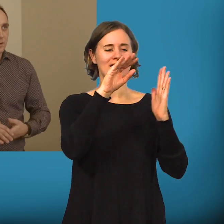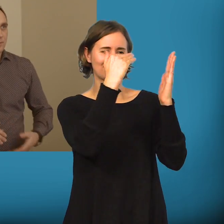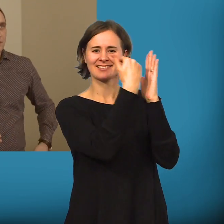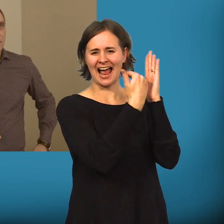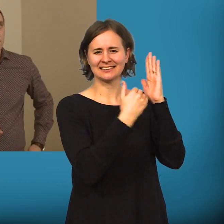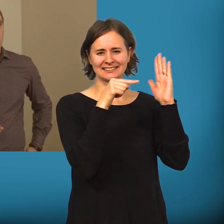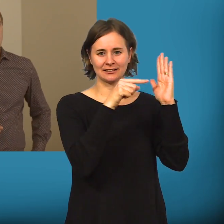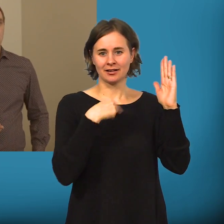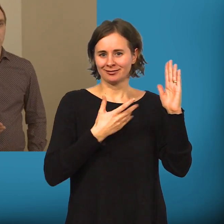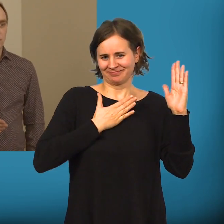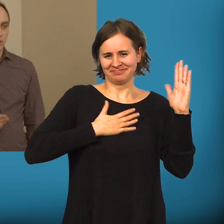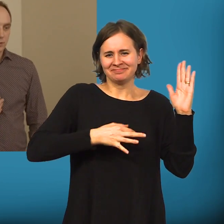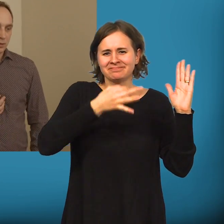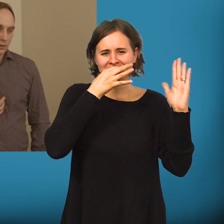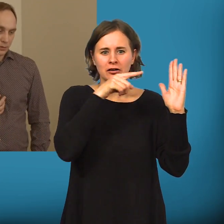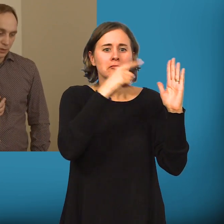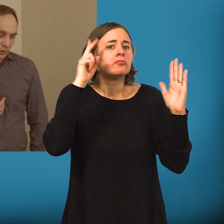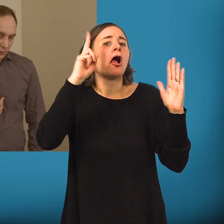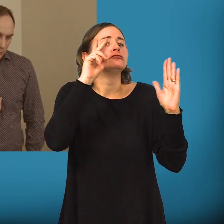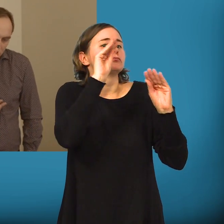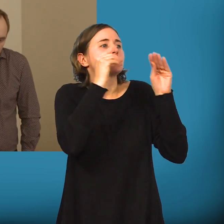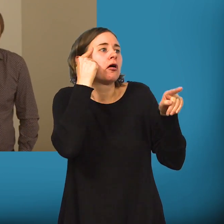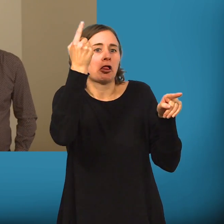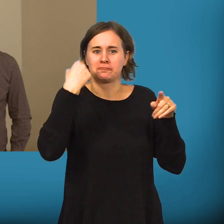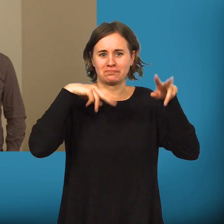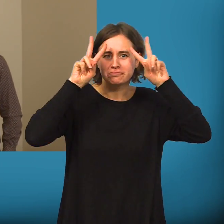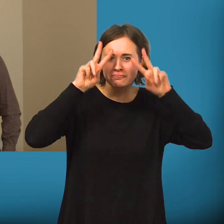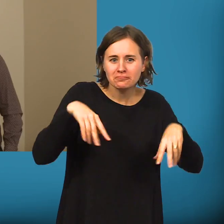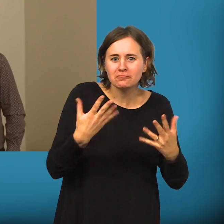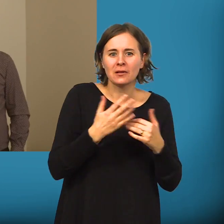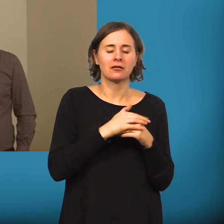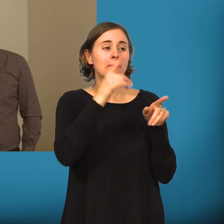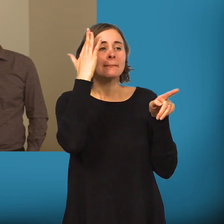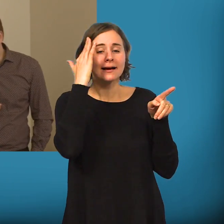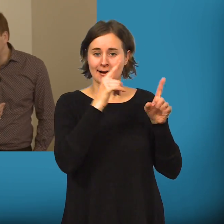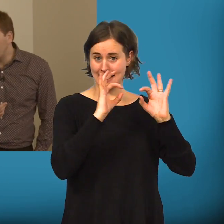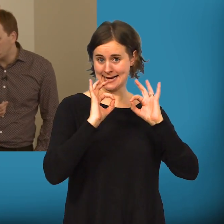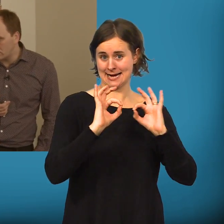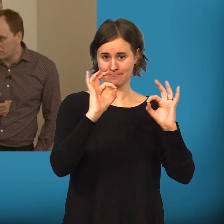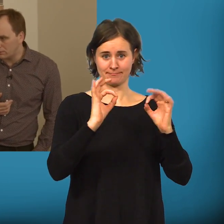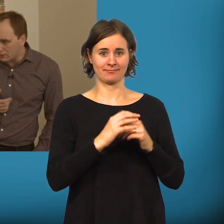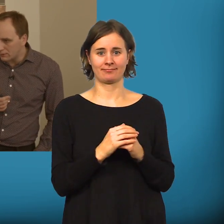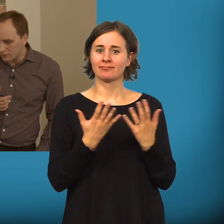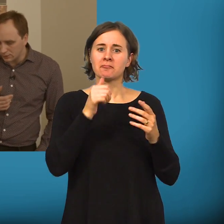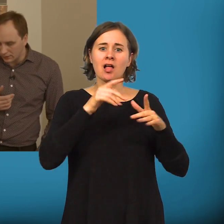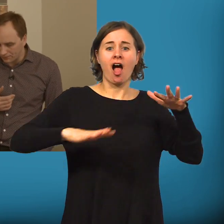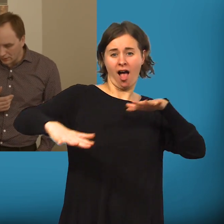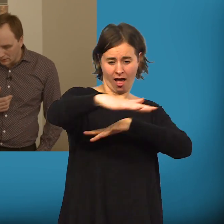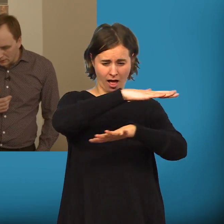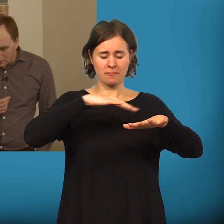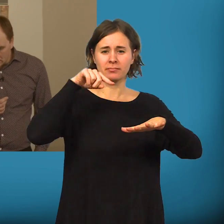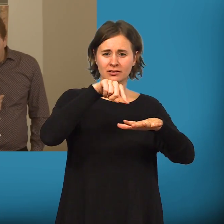Yra tokia taisyklė, ir aš ją labai, labai mėgstu, aš tiesą pasakius, nežinau, kas ją sugalvojo, bet mintis yra